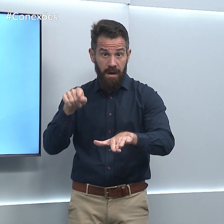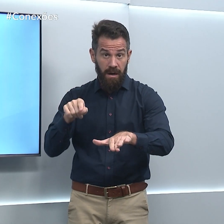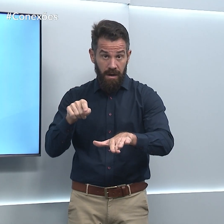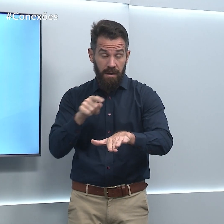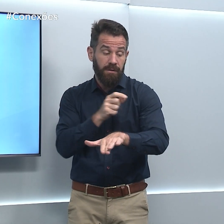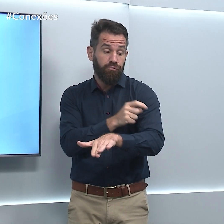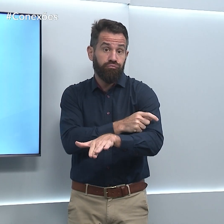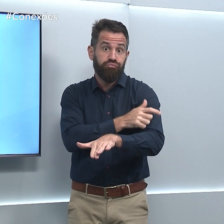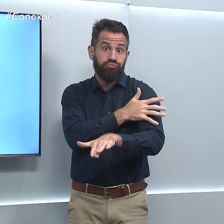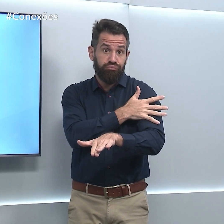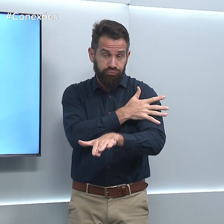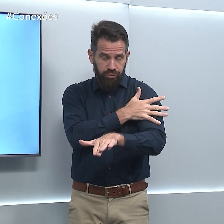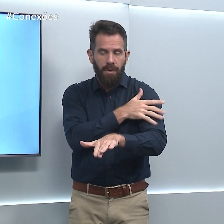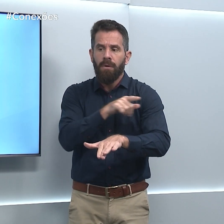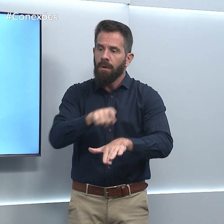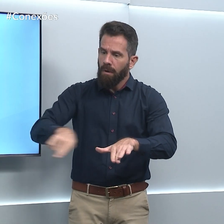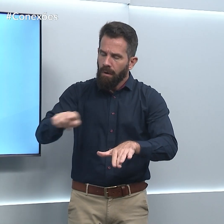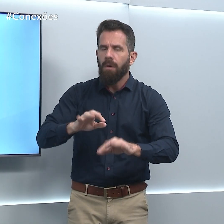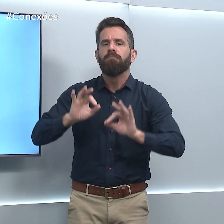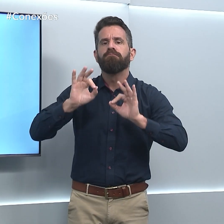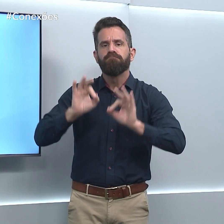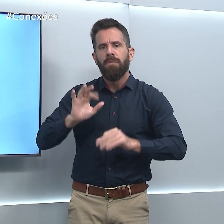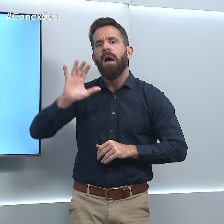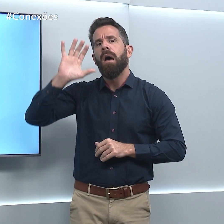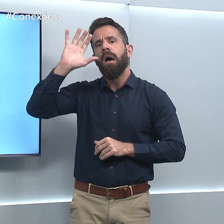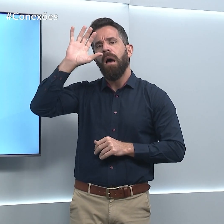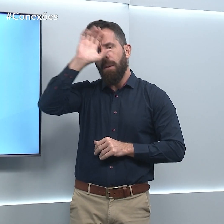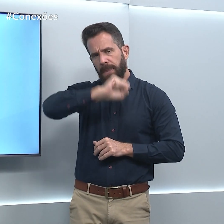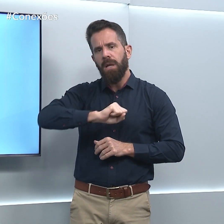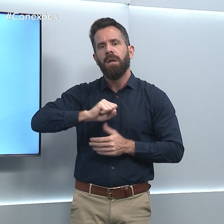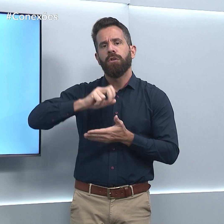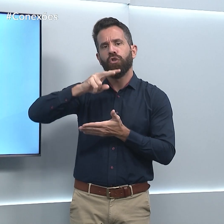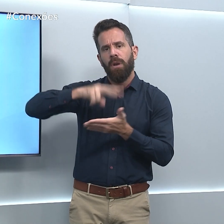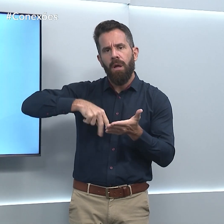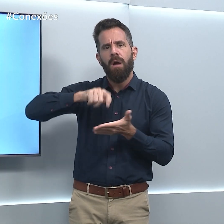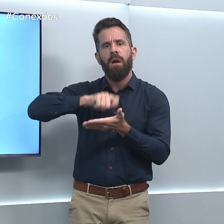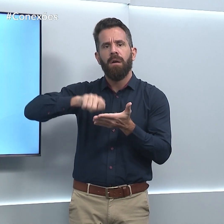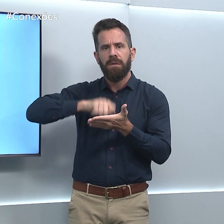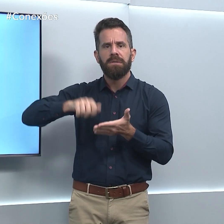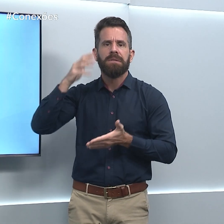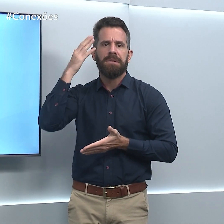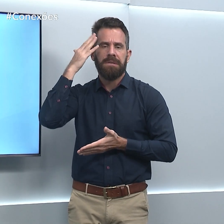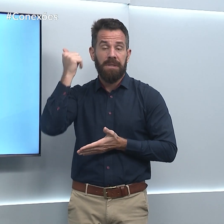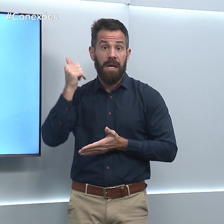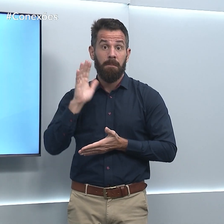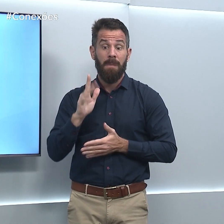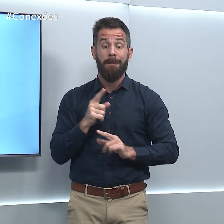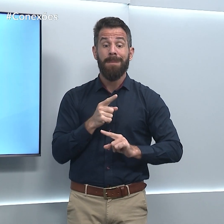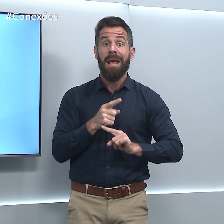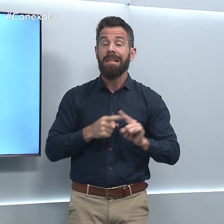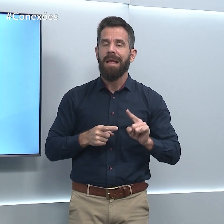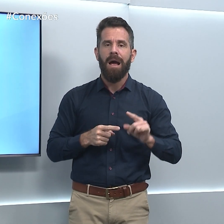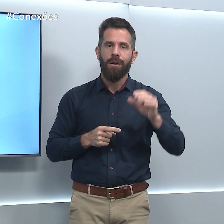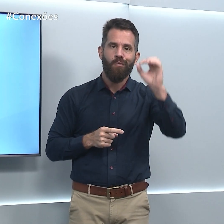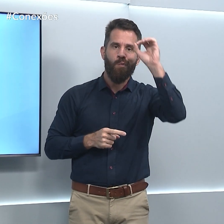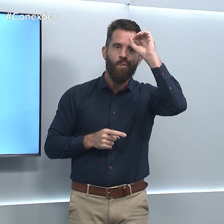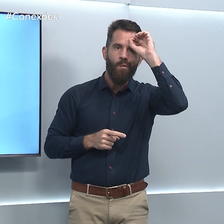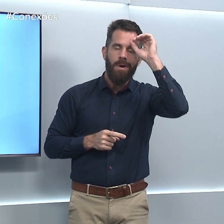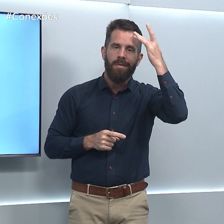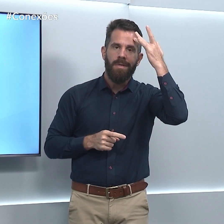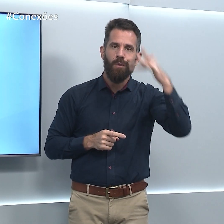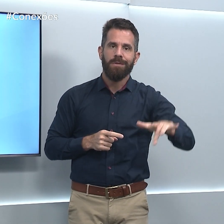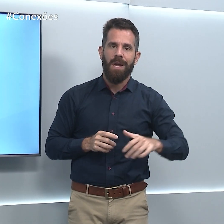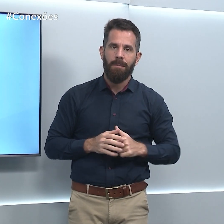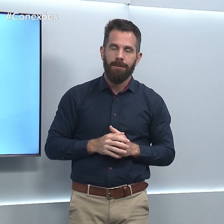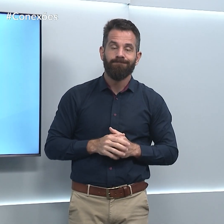consideradas alfabetizadas, ou seja, apenas a metade dessas crianças está alfabetizada. Esse percentual